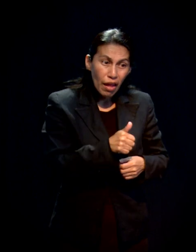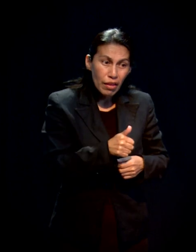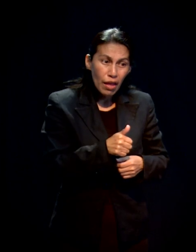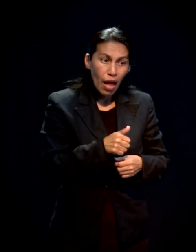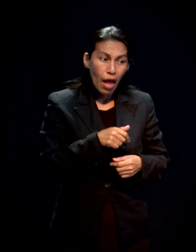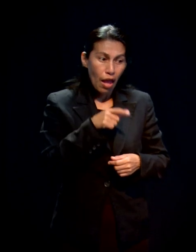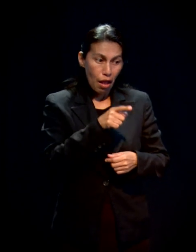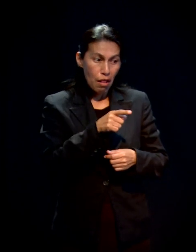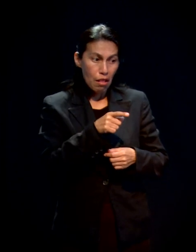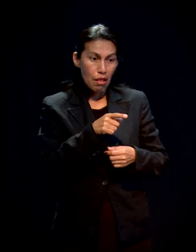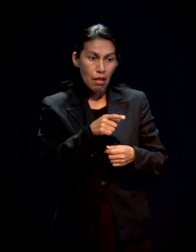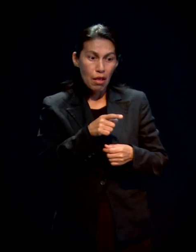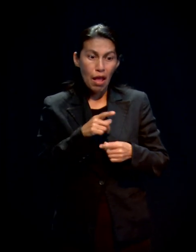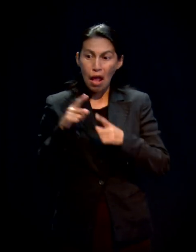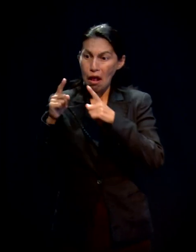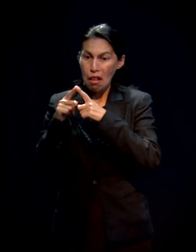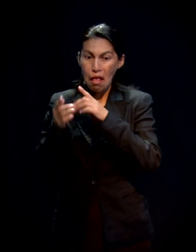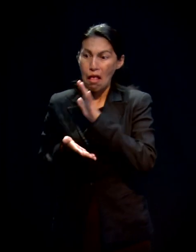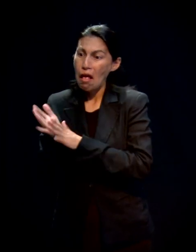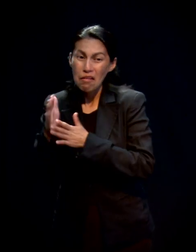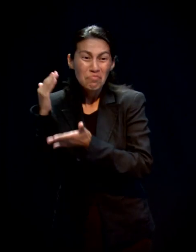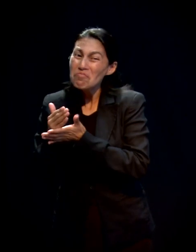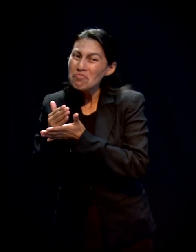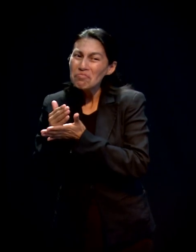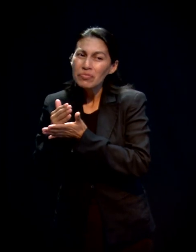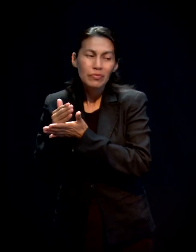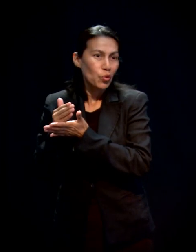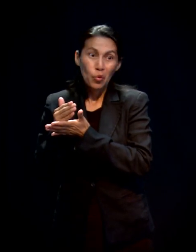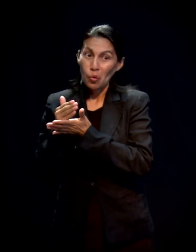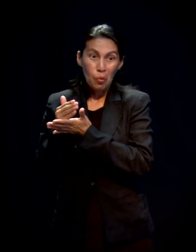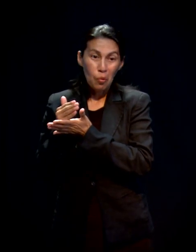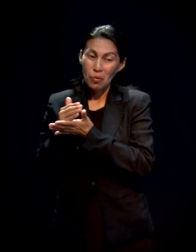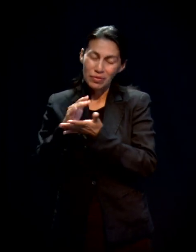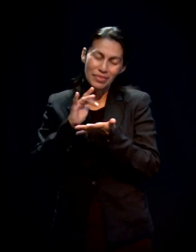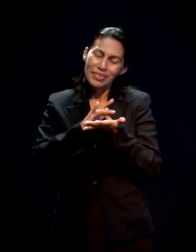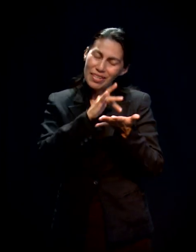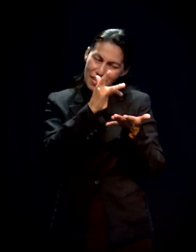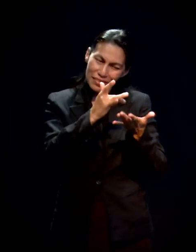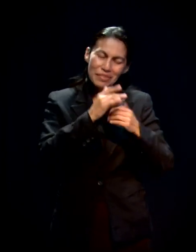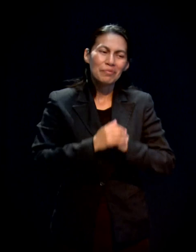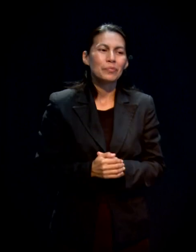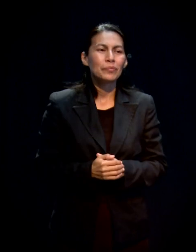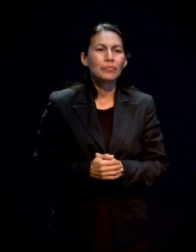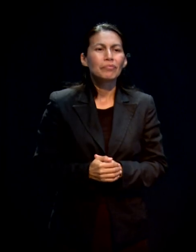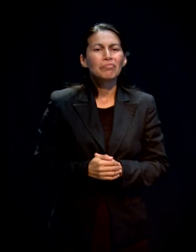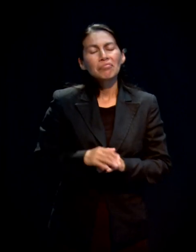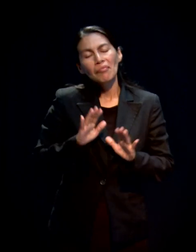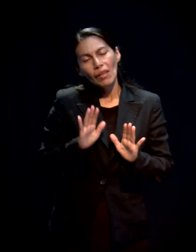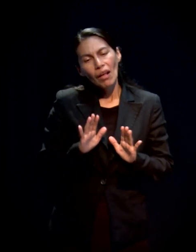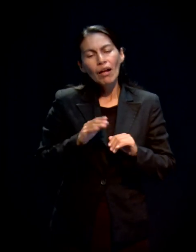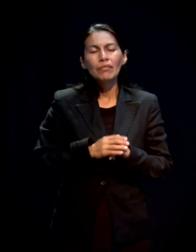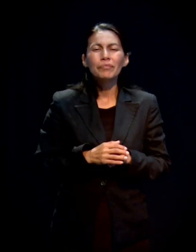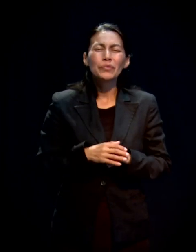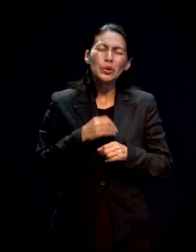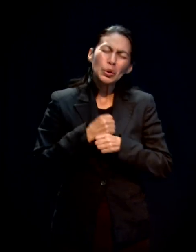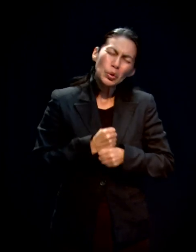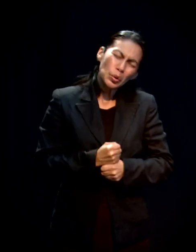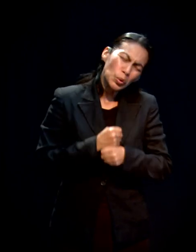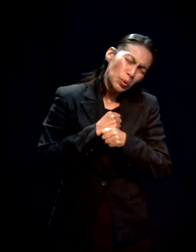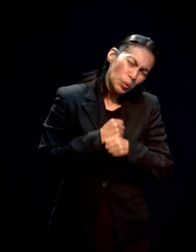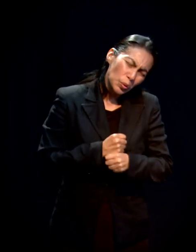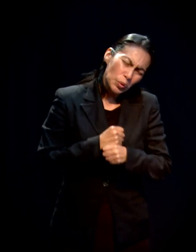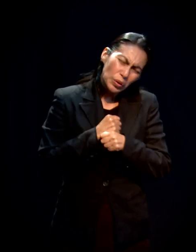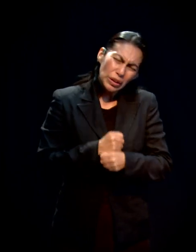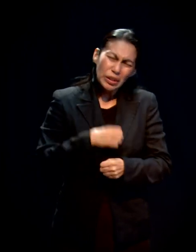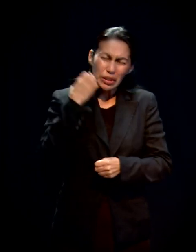nunca nos impidió ir a la iglesia entonces era algo muy bueno avanzó el tiempo y pasé